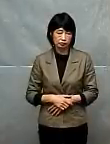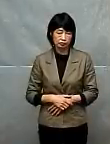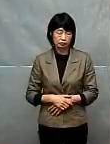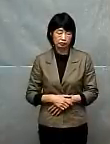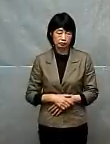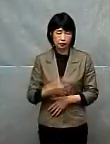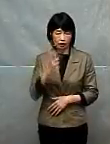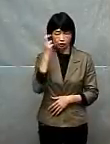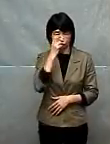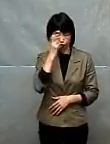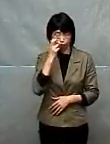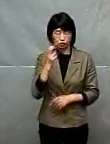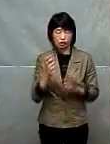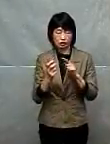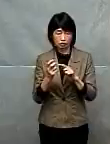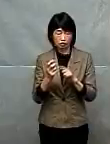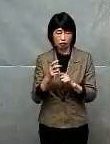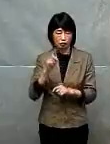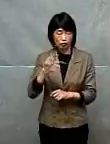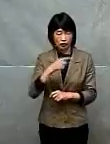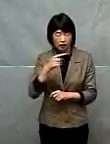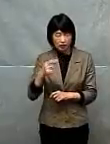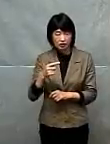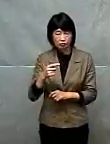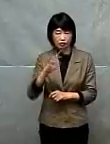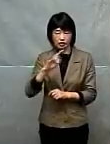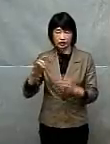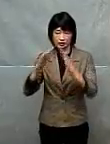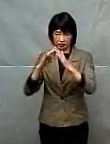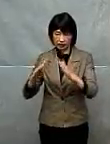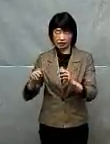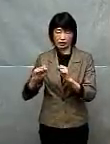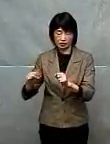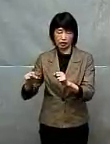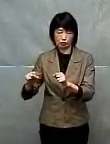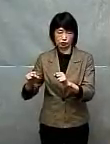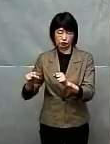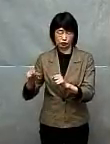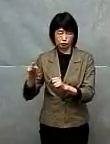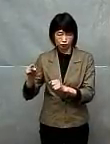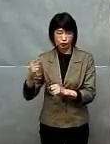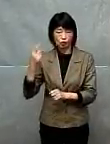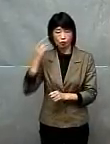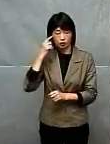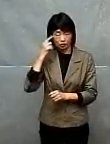調査というのは第一義的には議会の対応だと思っておりますし、